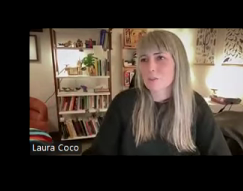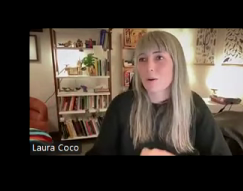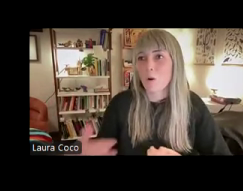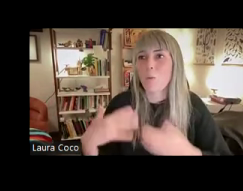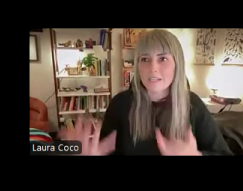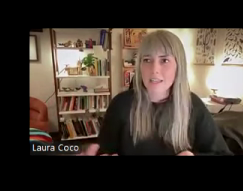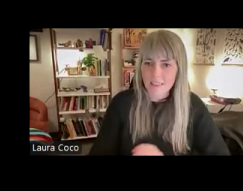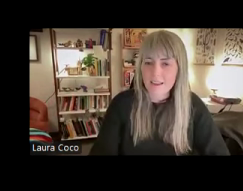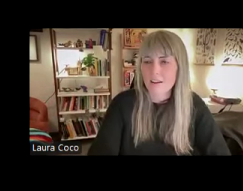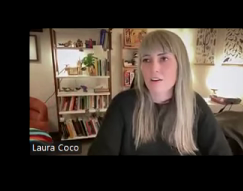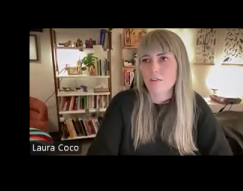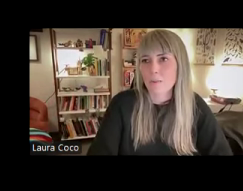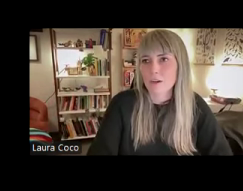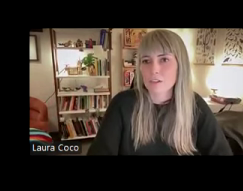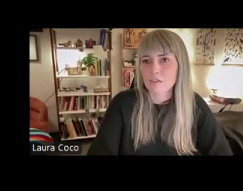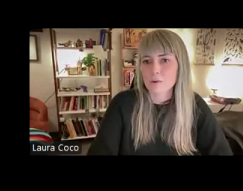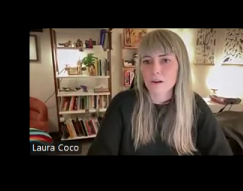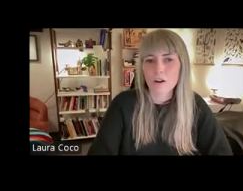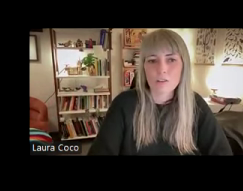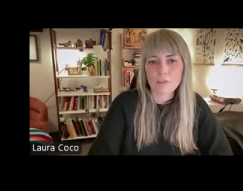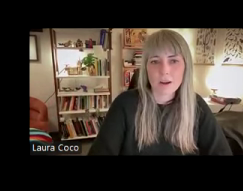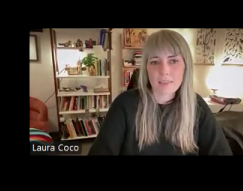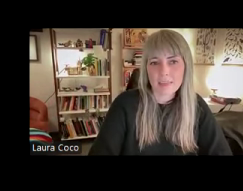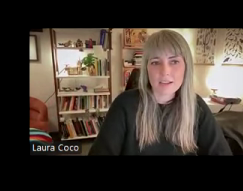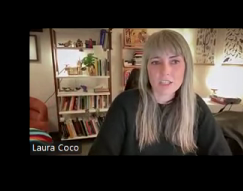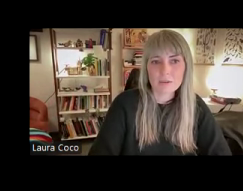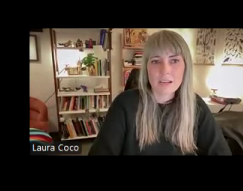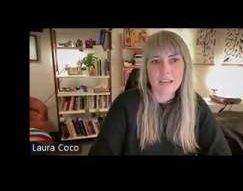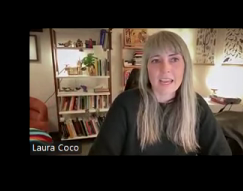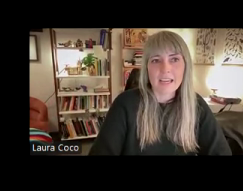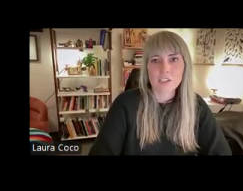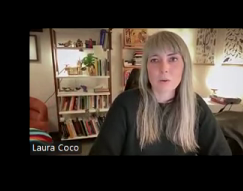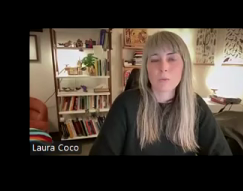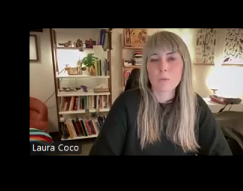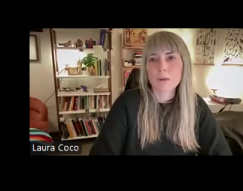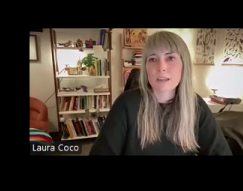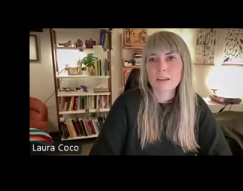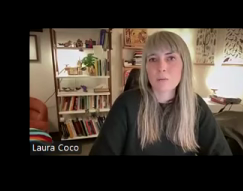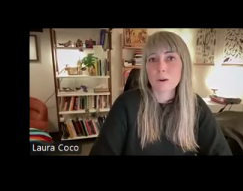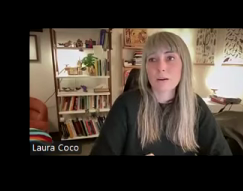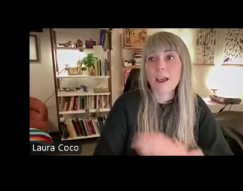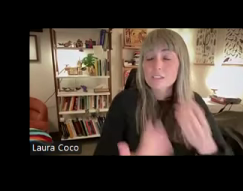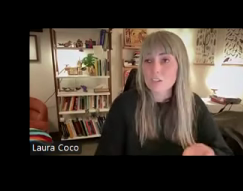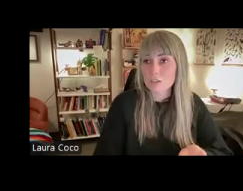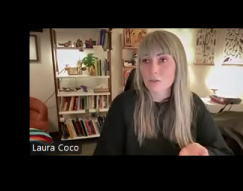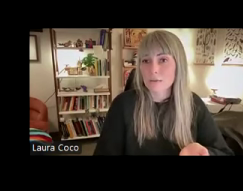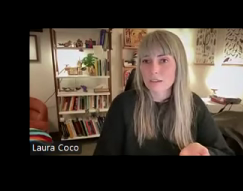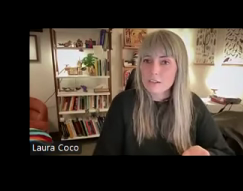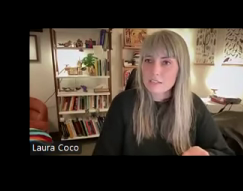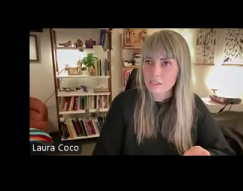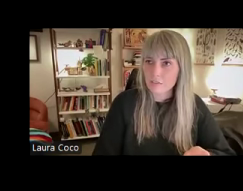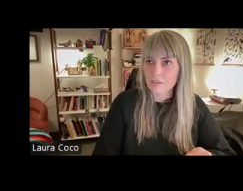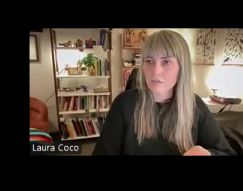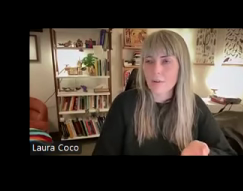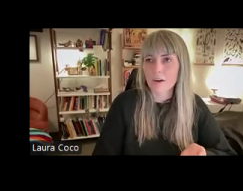it's servicios, also a way pero to thank también es farm una workers forma de for all of the pensar work that they ah, do. And todo el so trabajo que yo we estoy were haciendo. asked to do Ah,